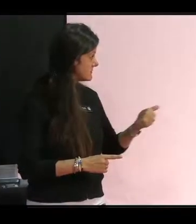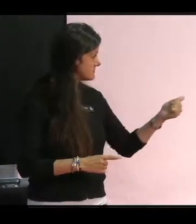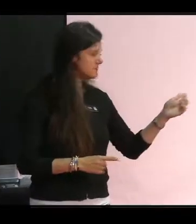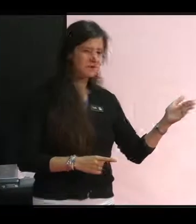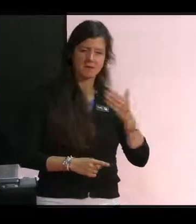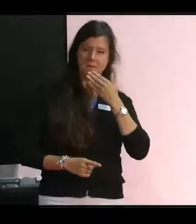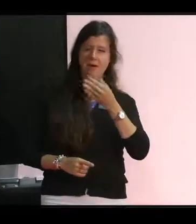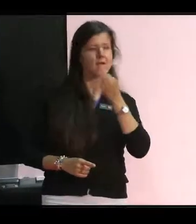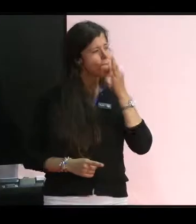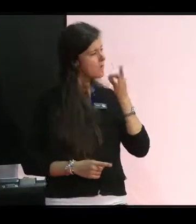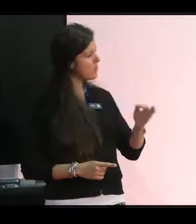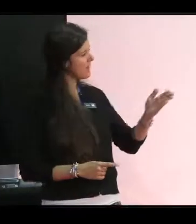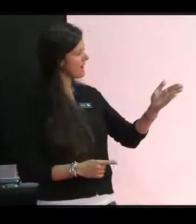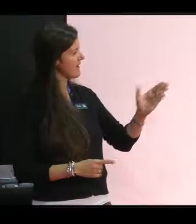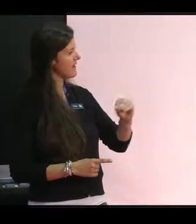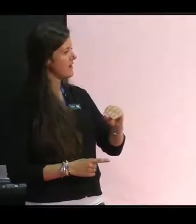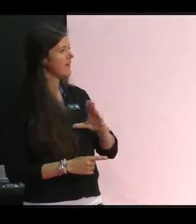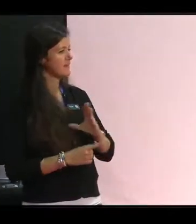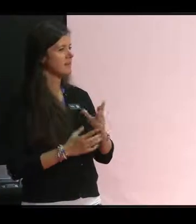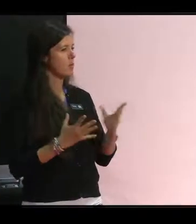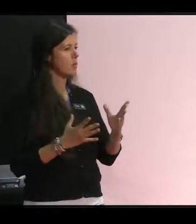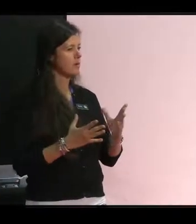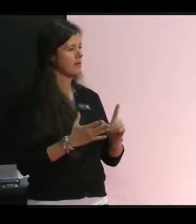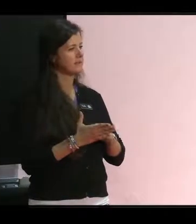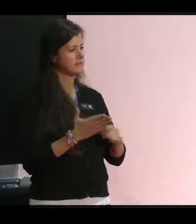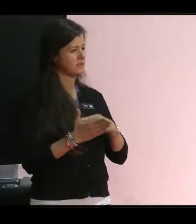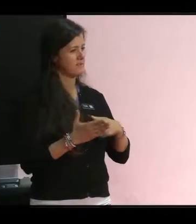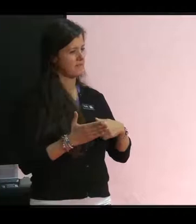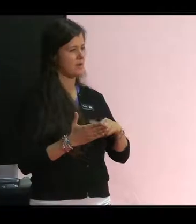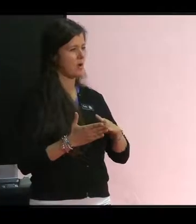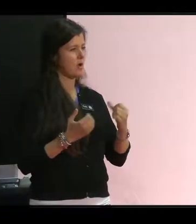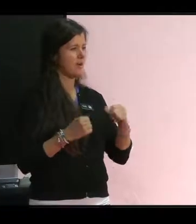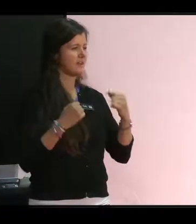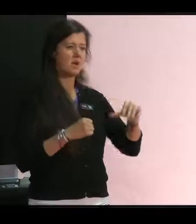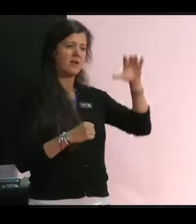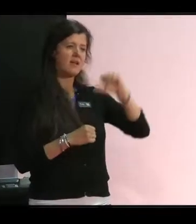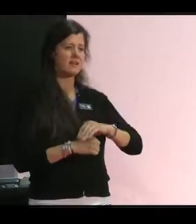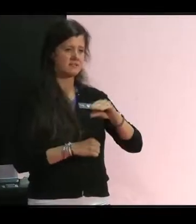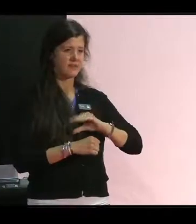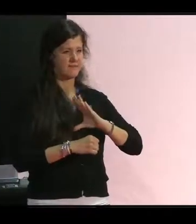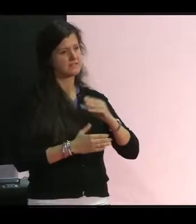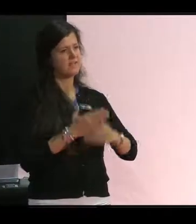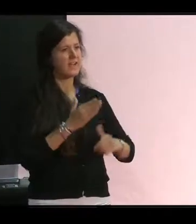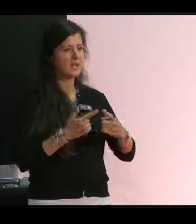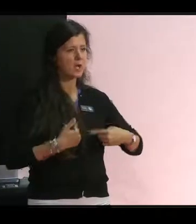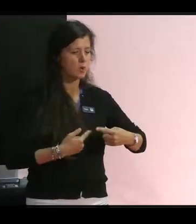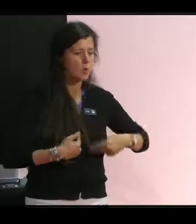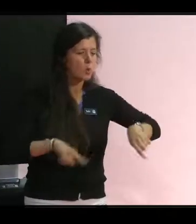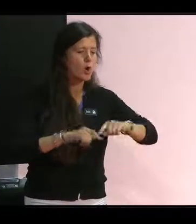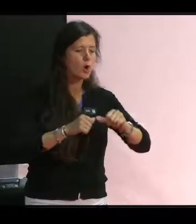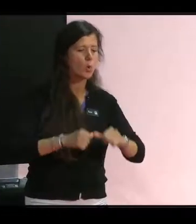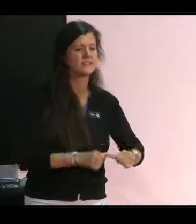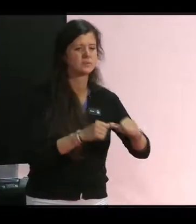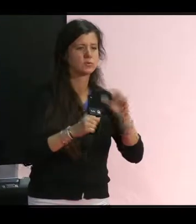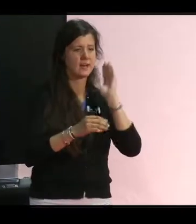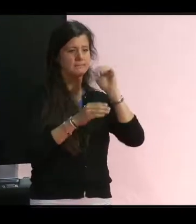Bra fråga. Det finns ju många lokala grupper redan som vi har aktiva överallt i hela Sverige som man kan gå med i, och där kan man till exempel höra av sig